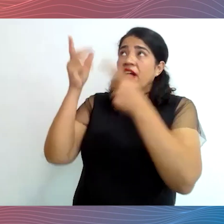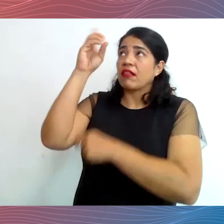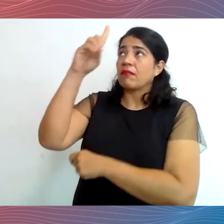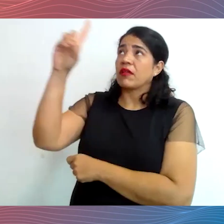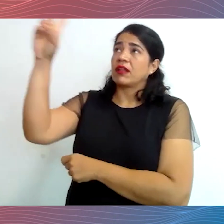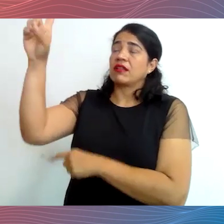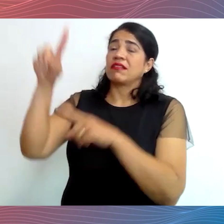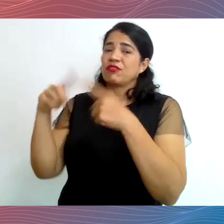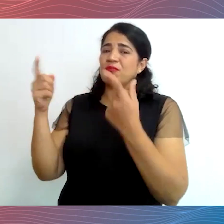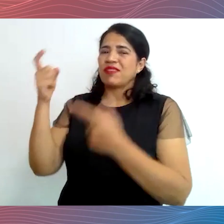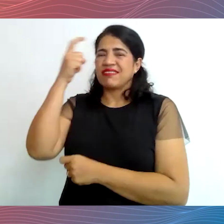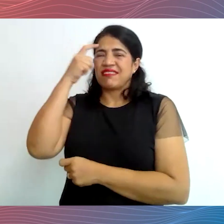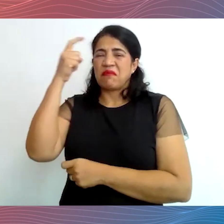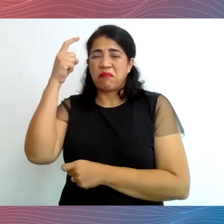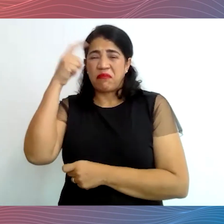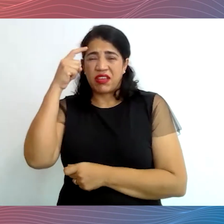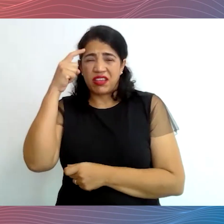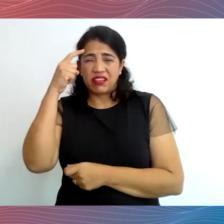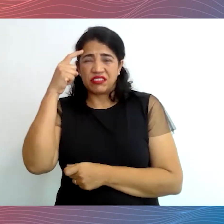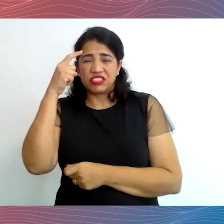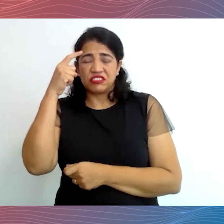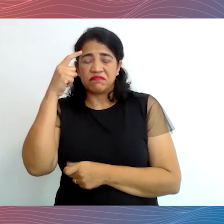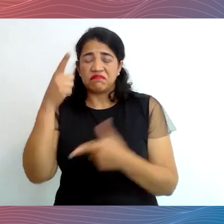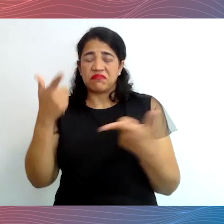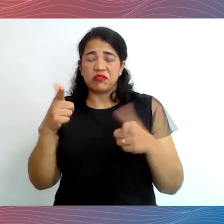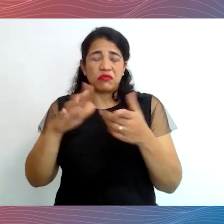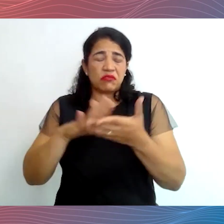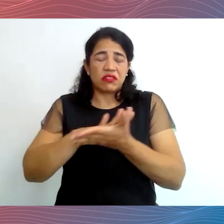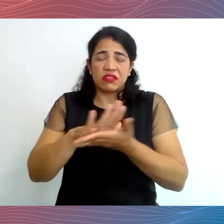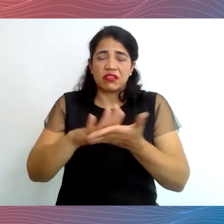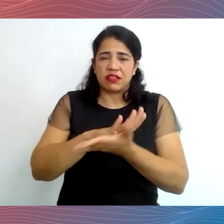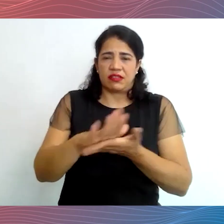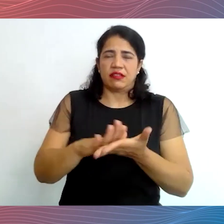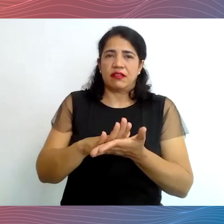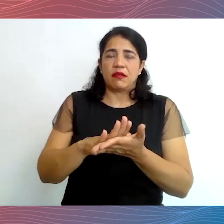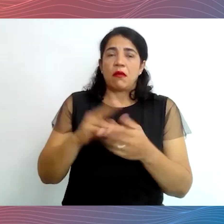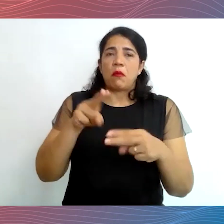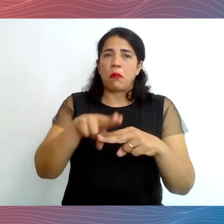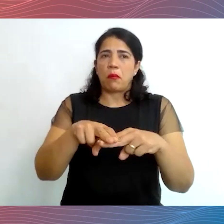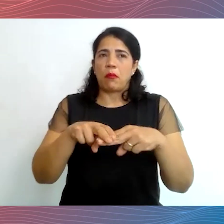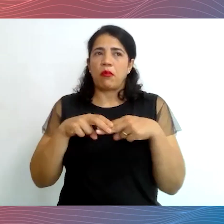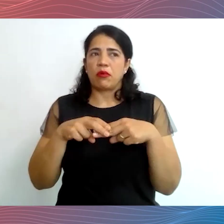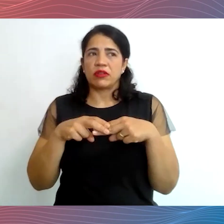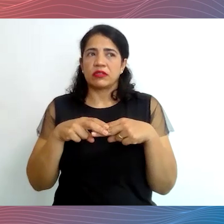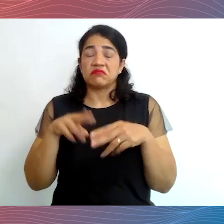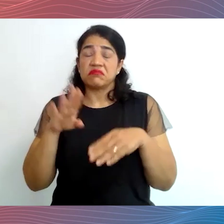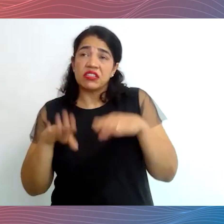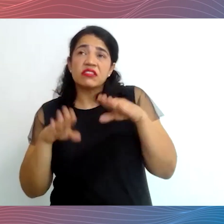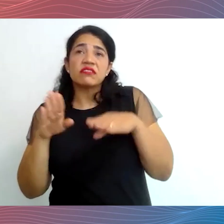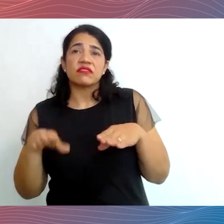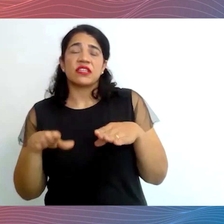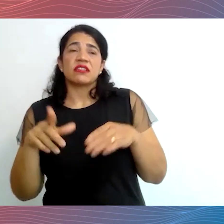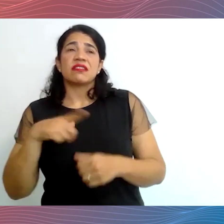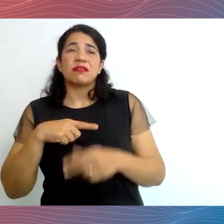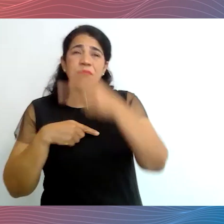isso, irmãos, muitas vezes pessoas que usam muito desse expediente acham que é espiritual, mas a mente